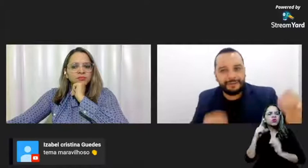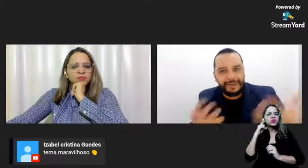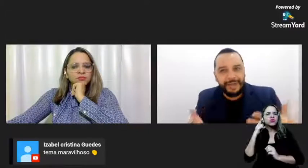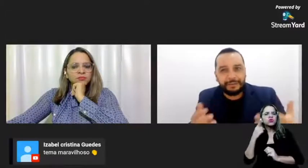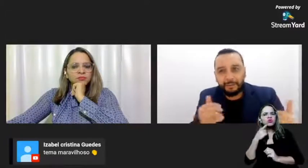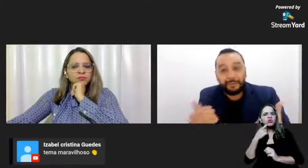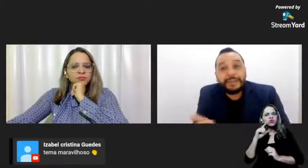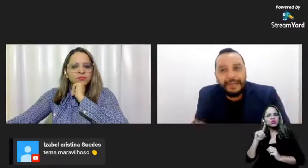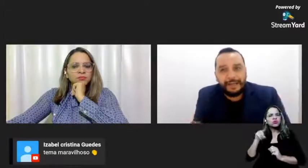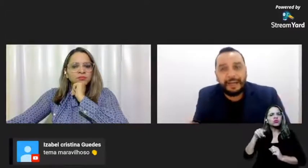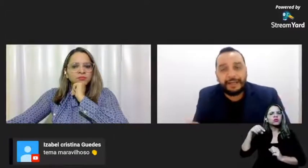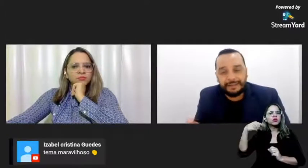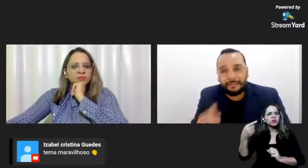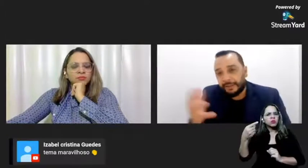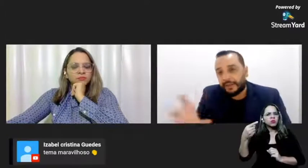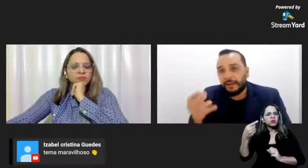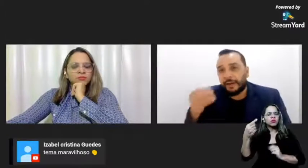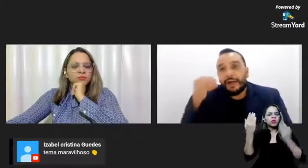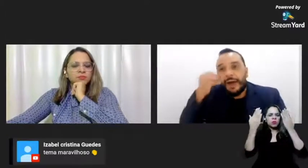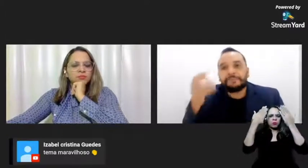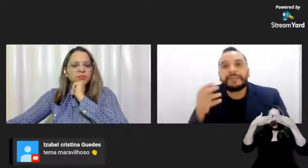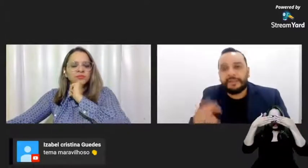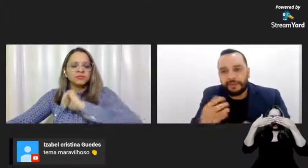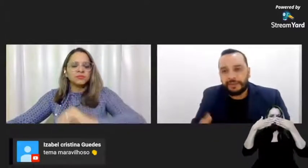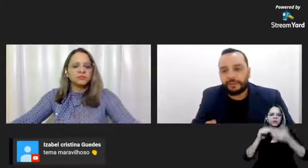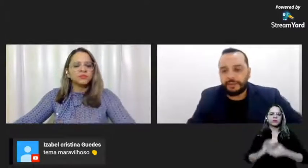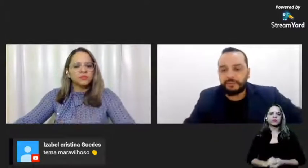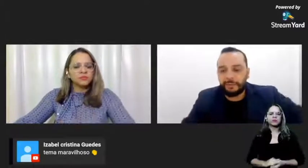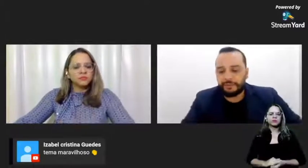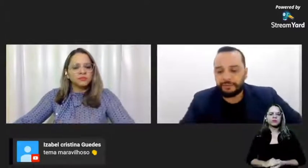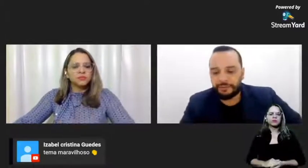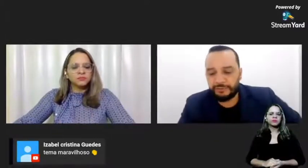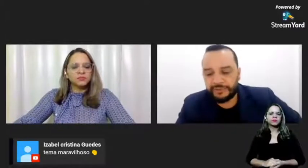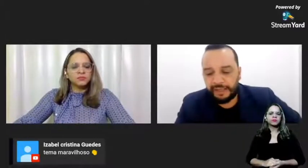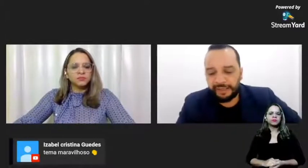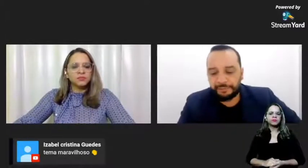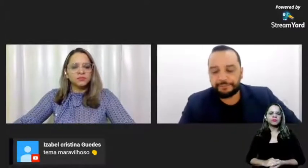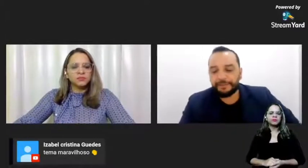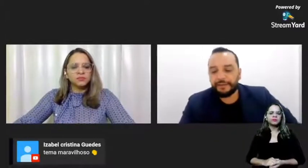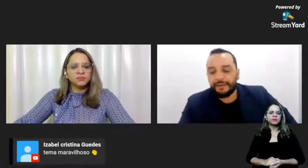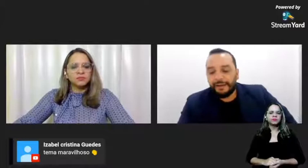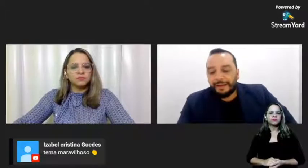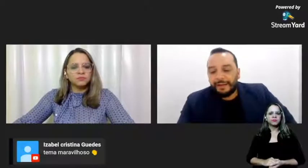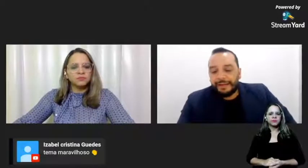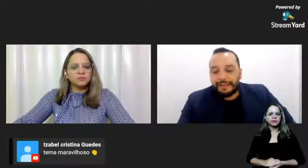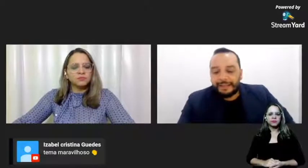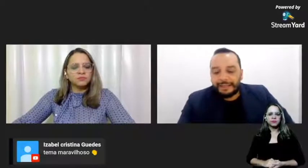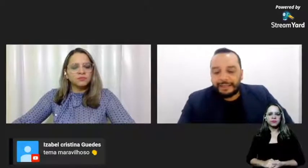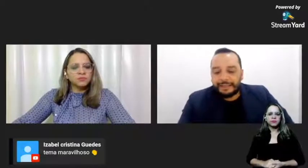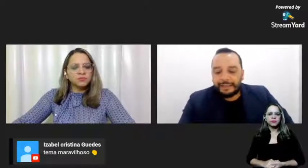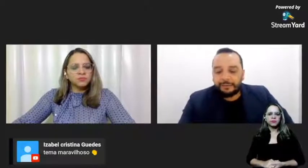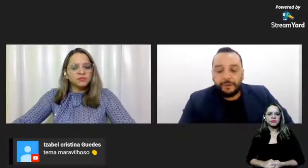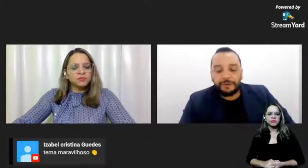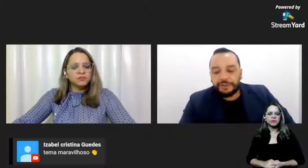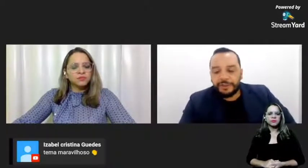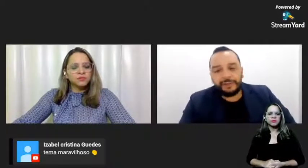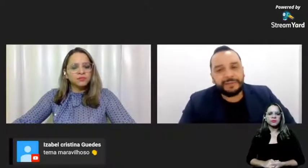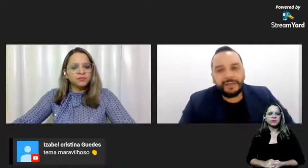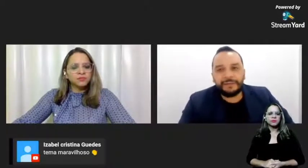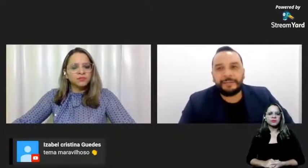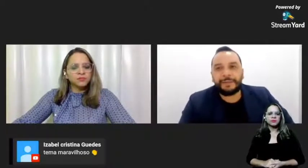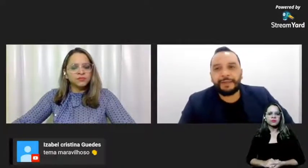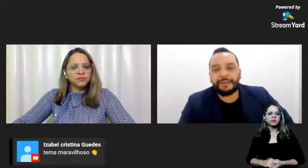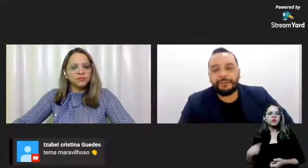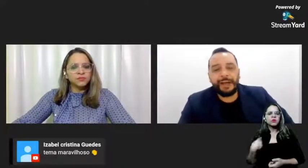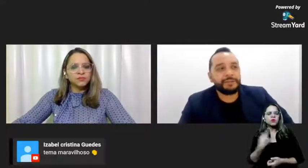pessoa surdo-cega, aliás, né, que perdeu a visão se tornando uma pessoa surdo-cega. Uhum. Quando nós